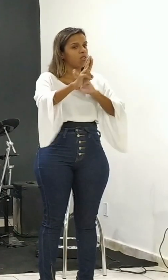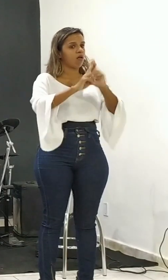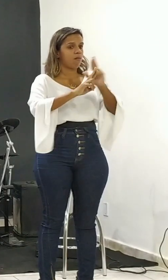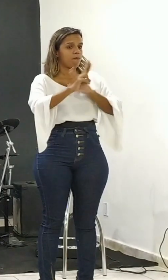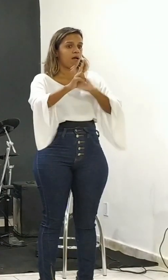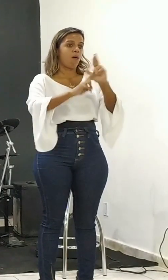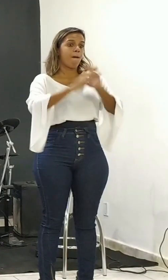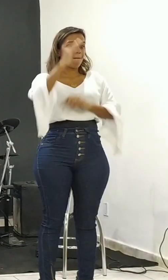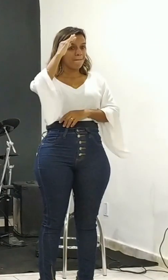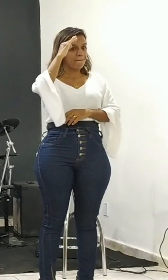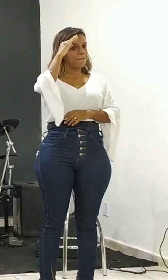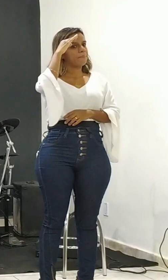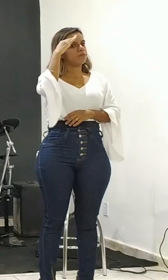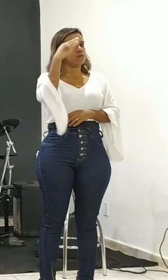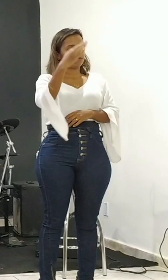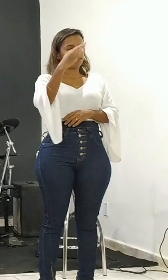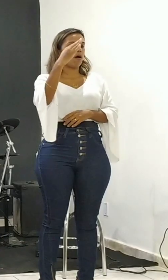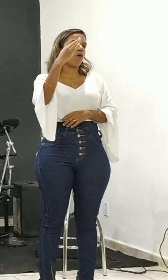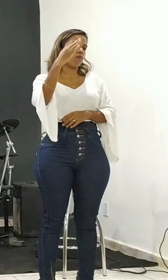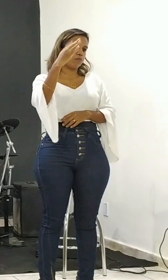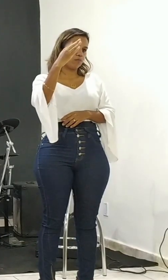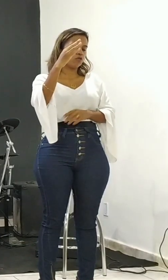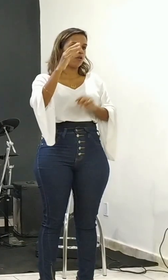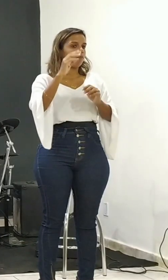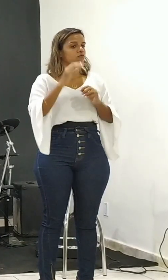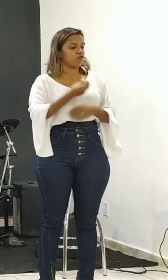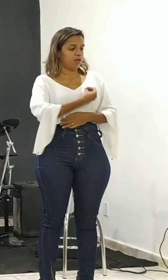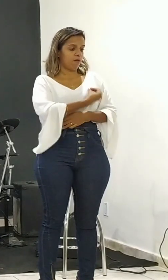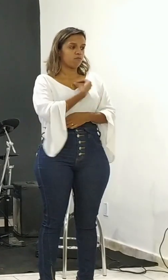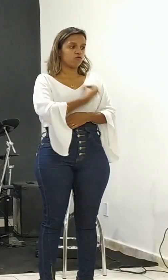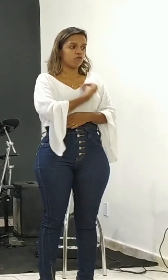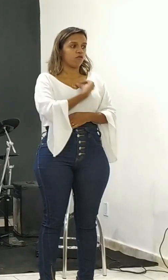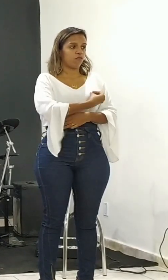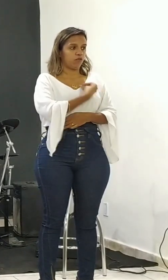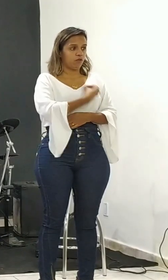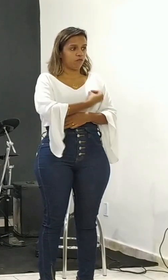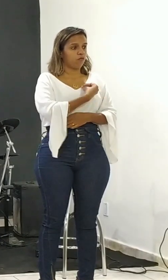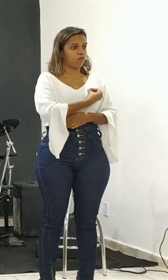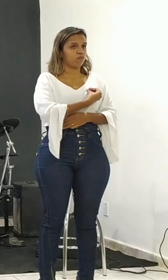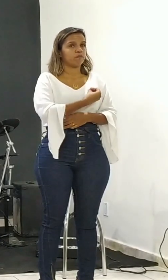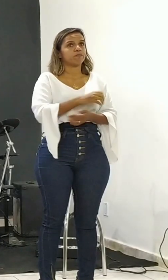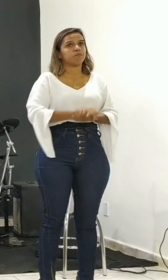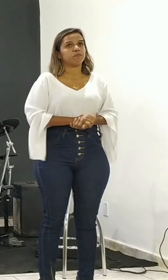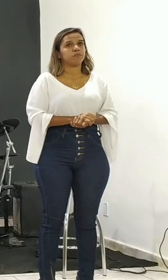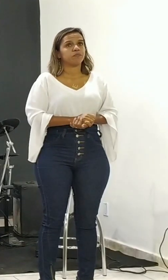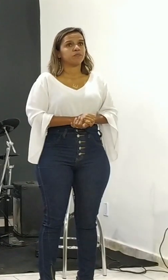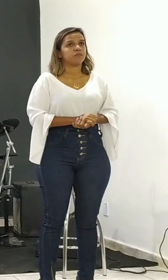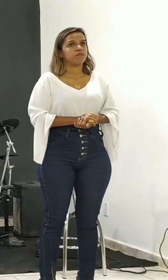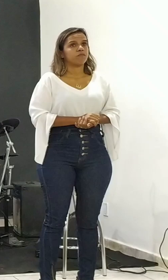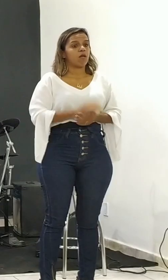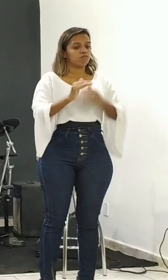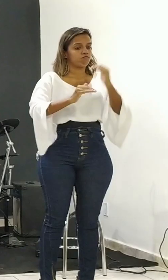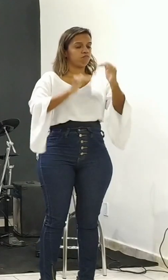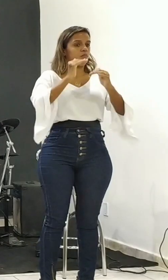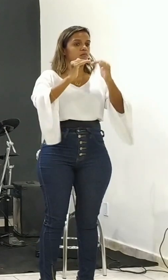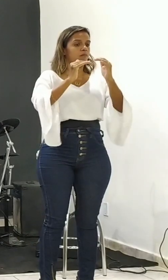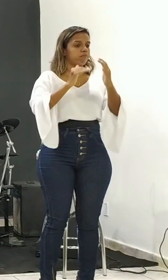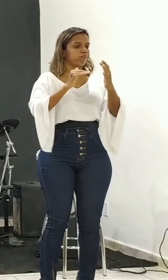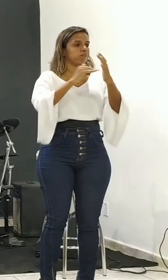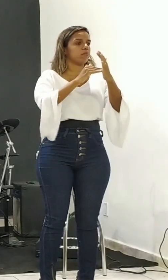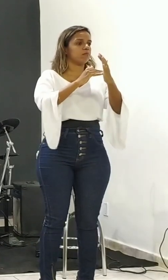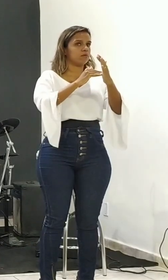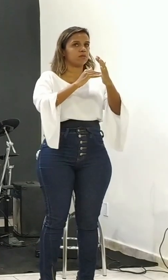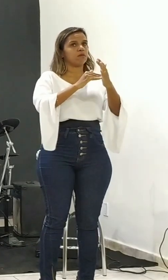o principal motivo para estarmos vivos. Ou o ciclo não continuará e